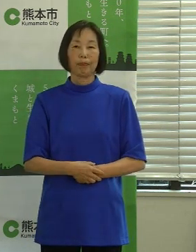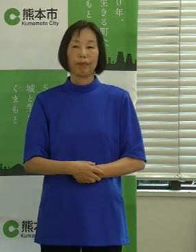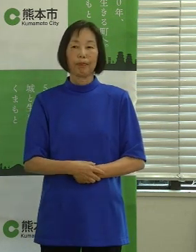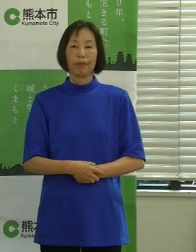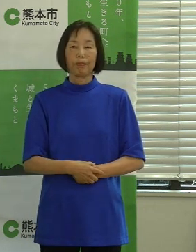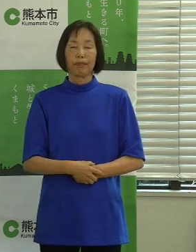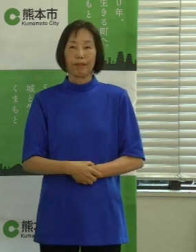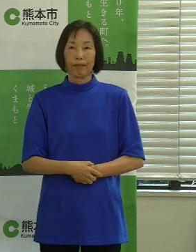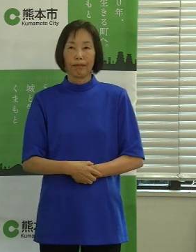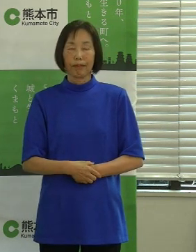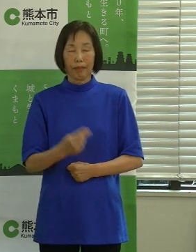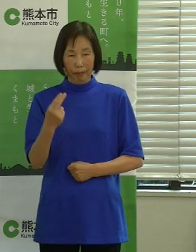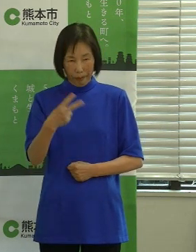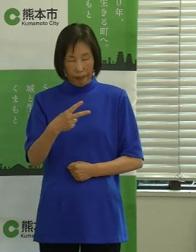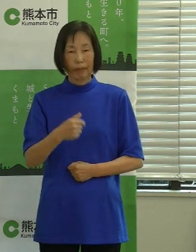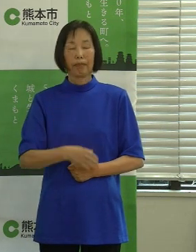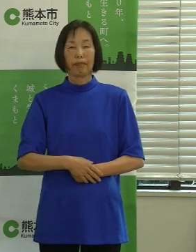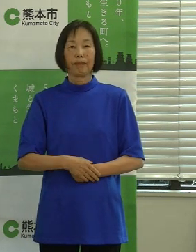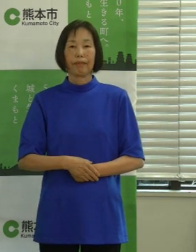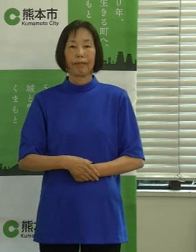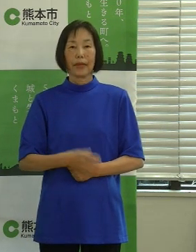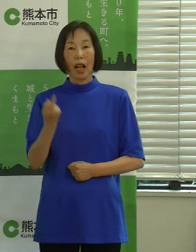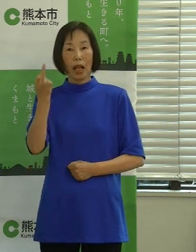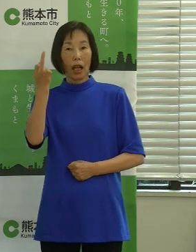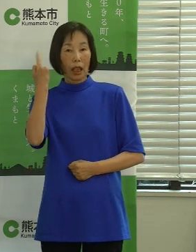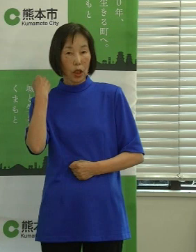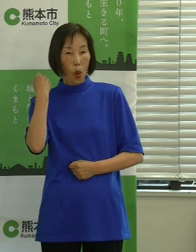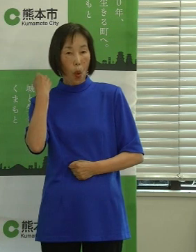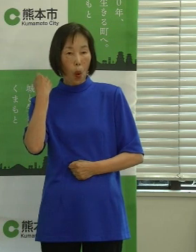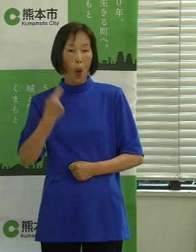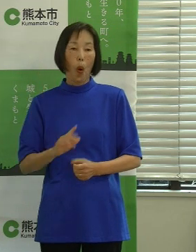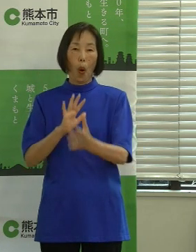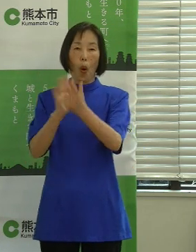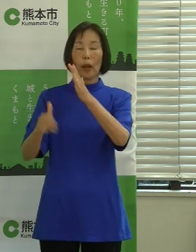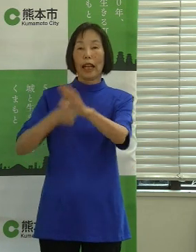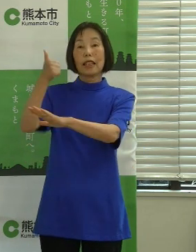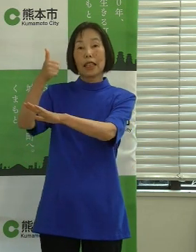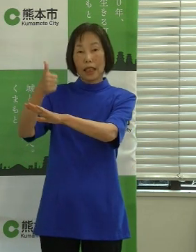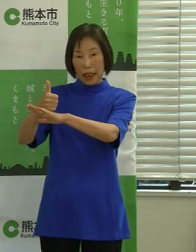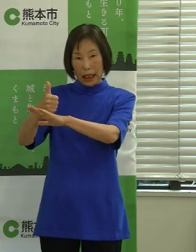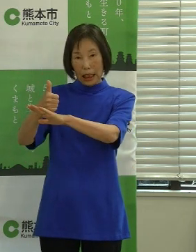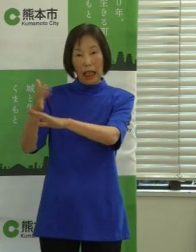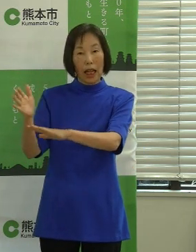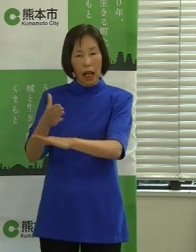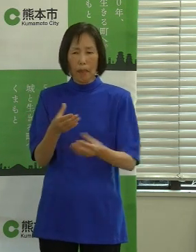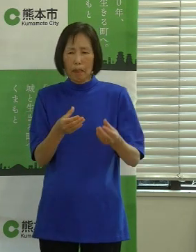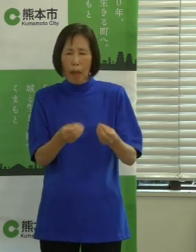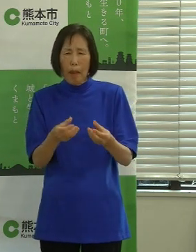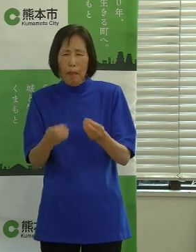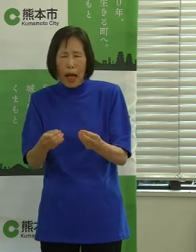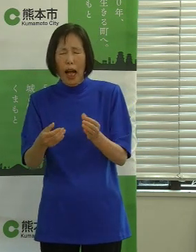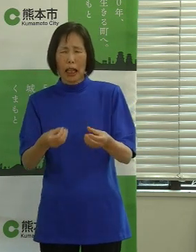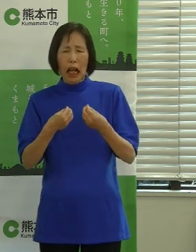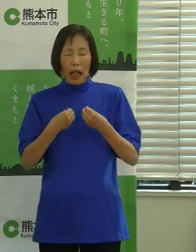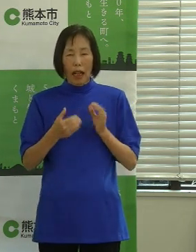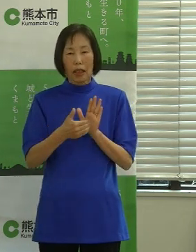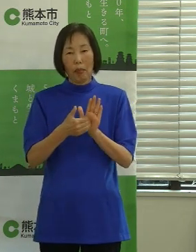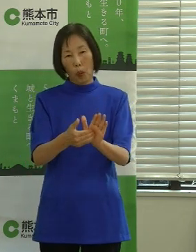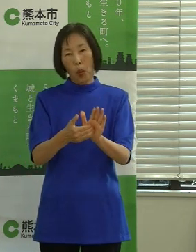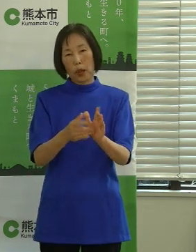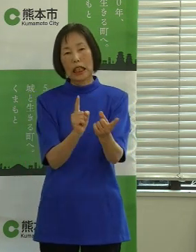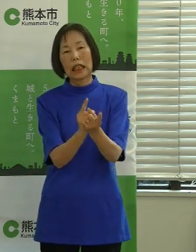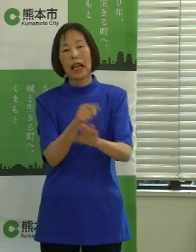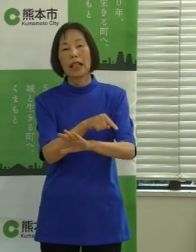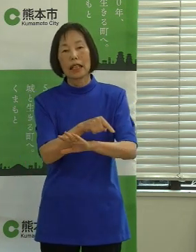ございます。また昨日蒲島知事より徹底した感染防止対策を講ず